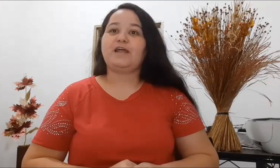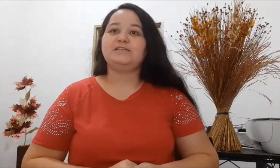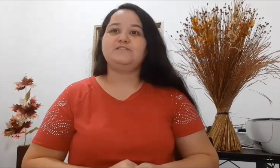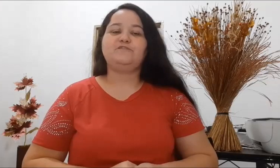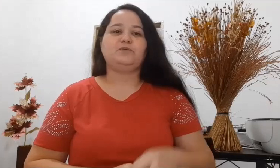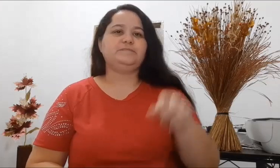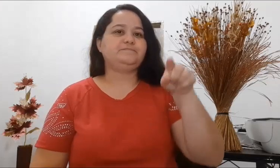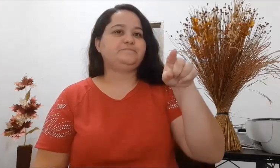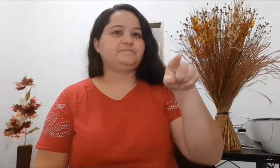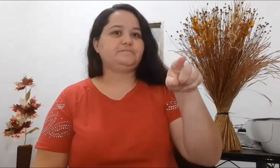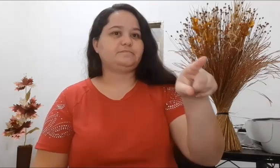frase foi: